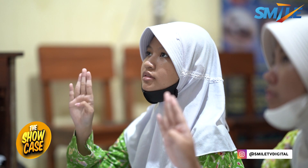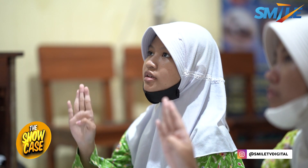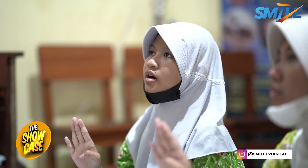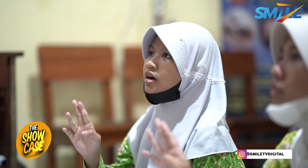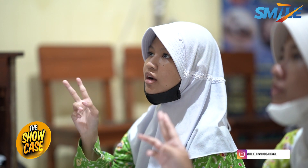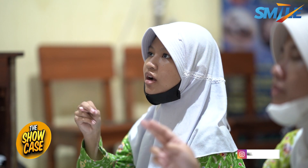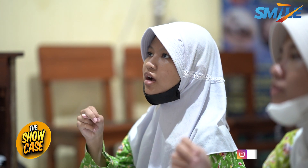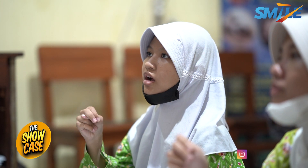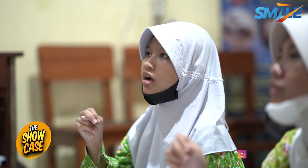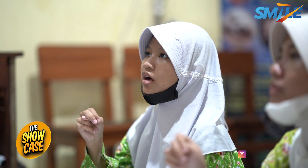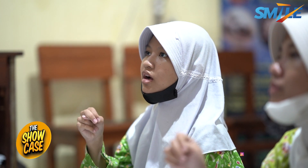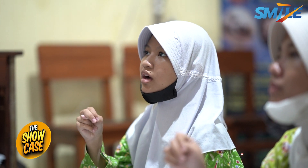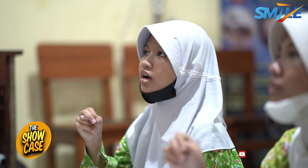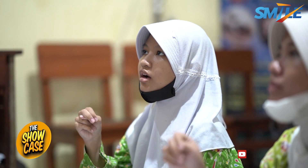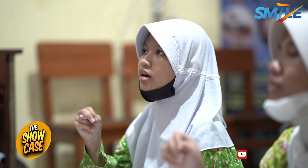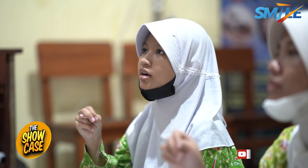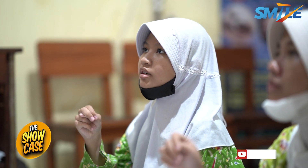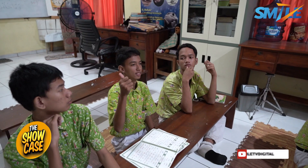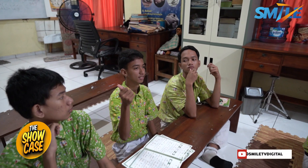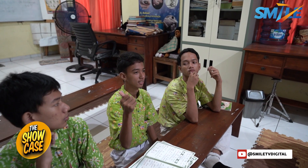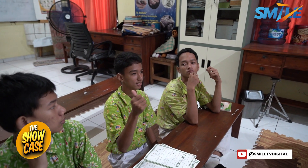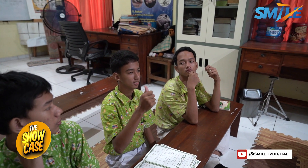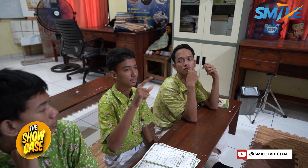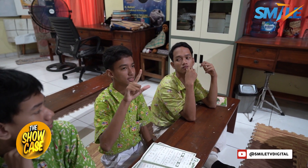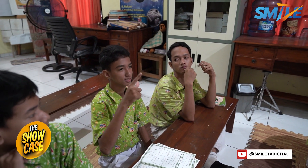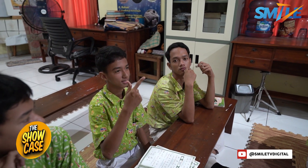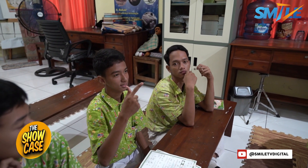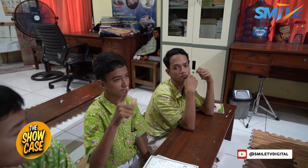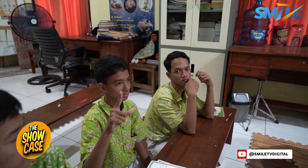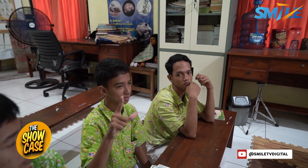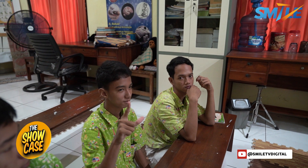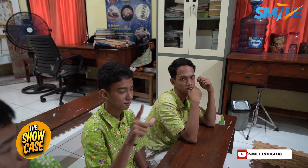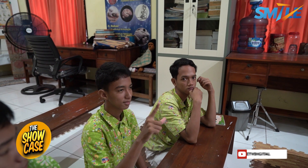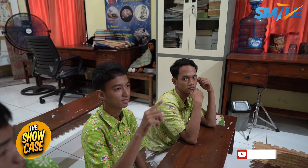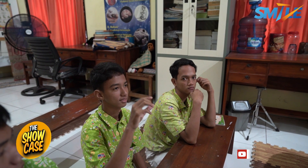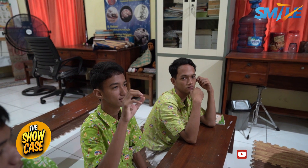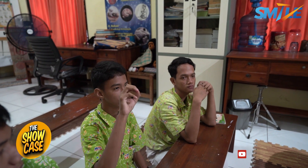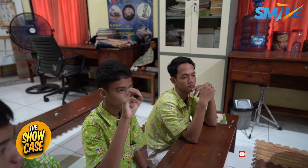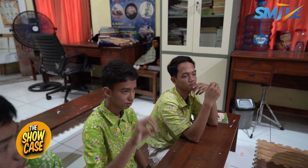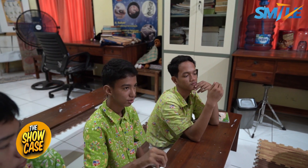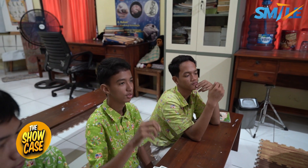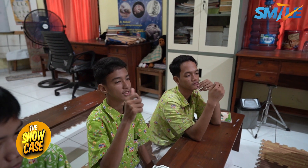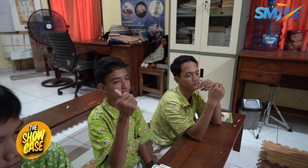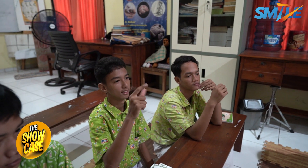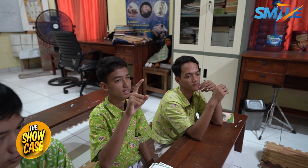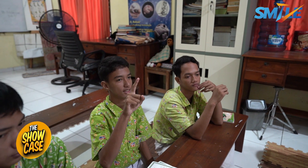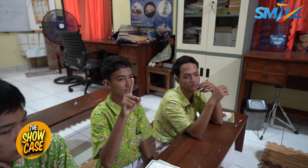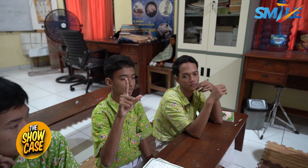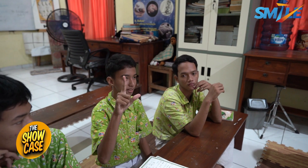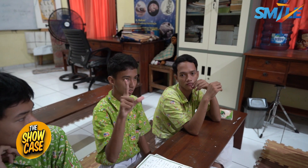dalam hal ini LPMQ. Lembaga Pentasihan Mushaf Quran bersama dengan tim-tim komunitas dari teman